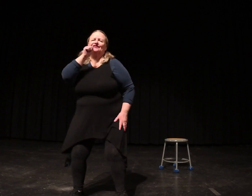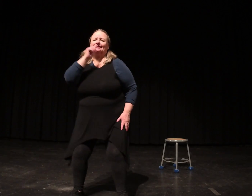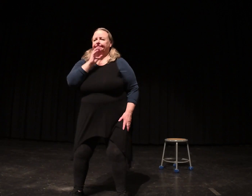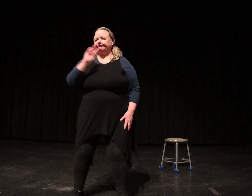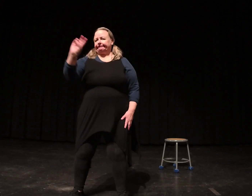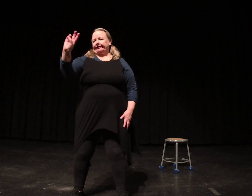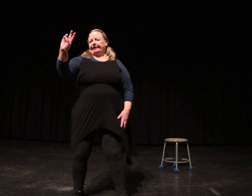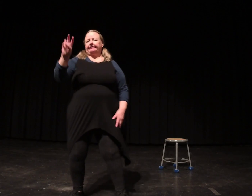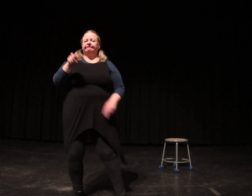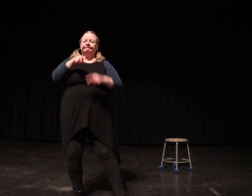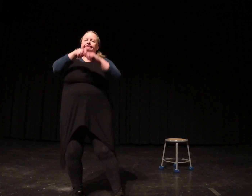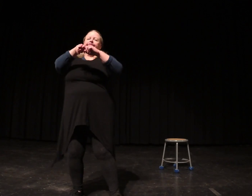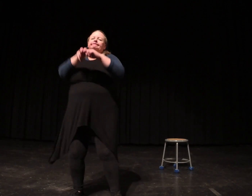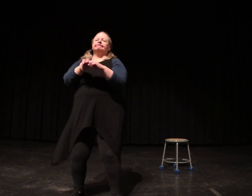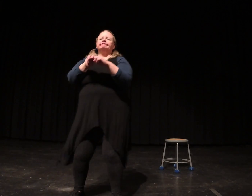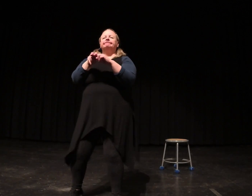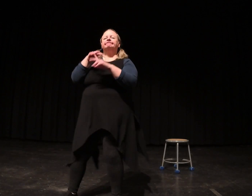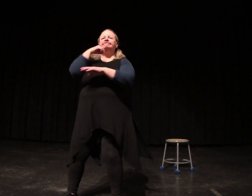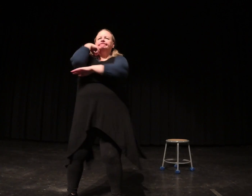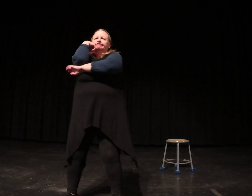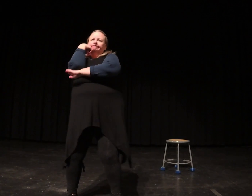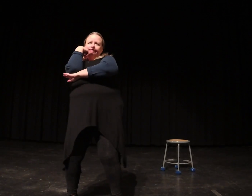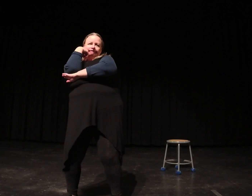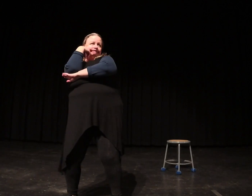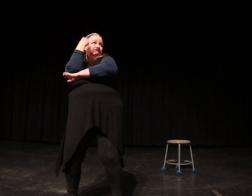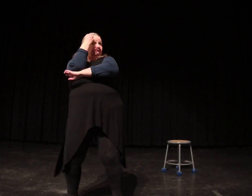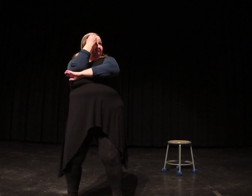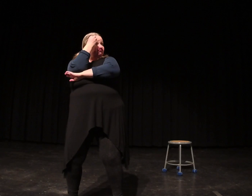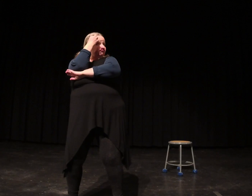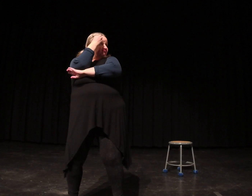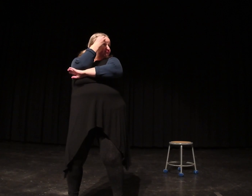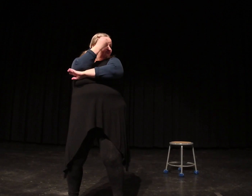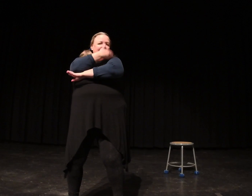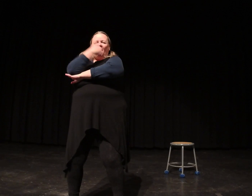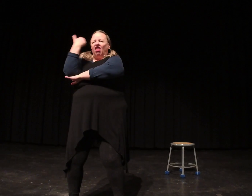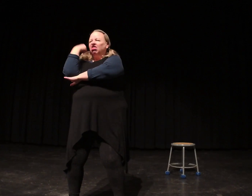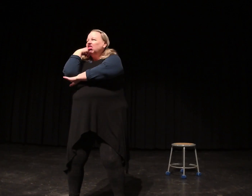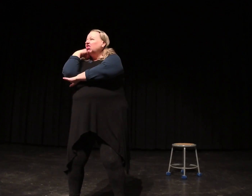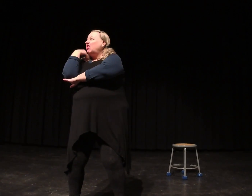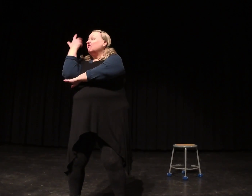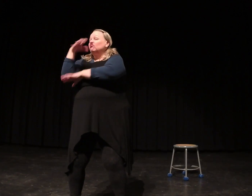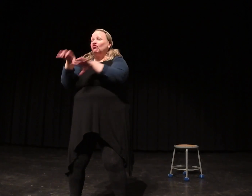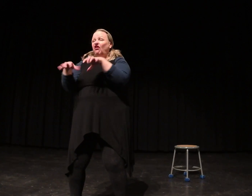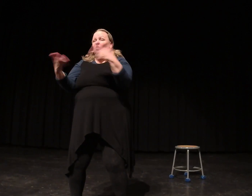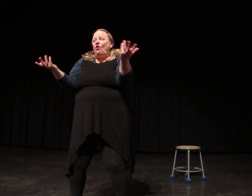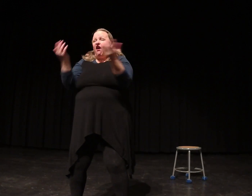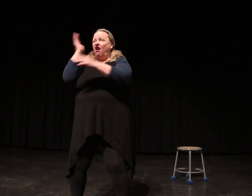Alors, un beau jour, une petite fille de 6 ans était assise au bord de la fenêtre.